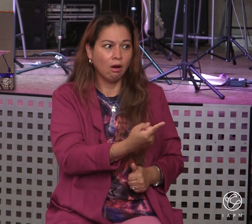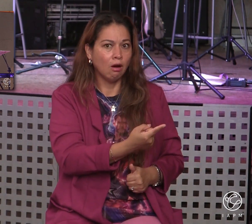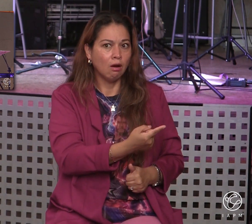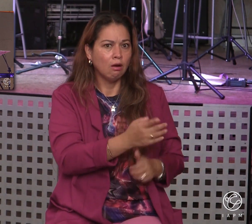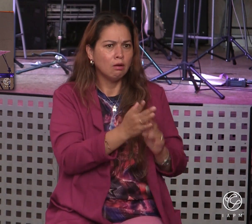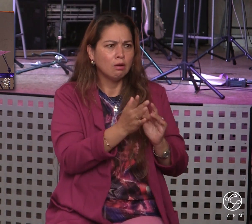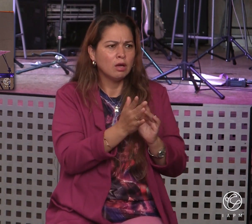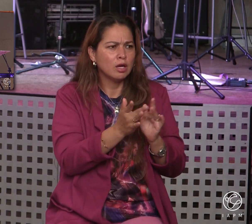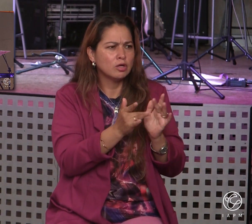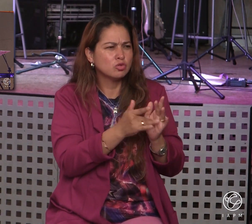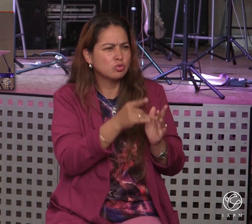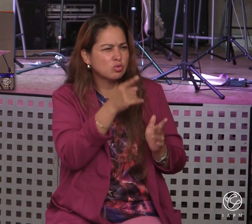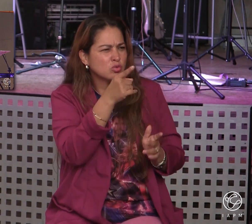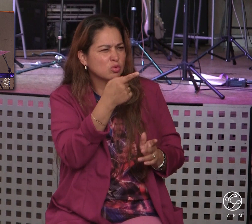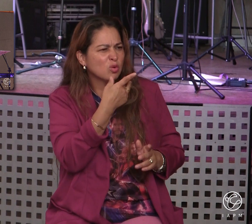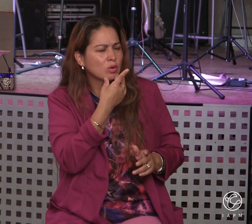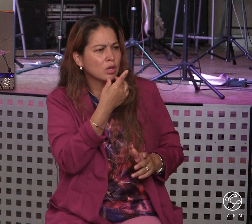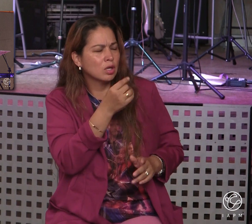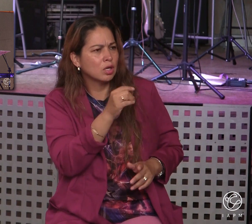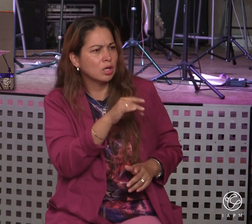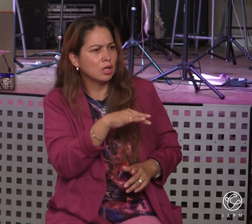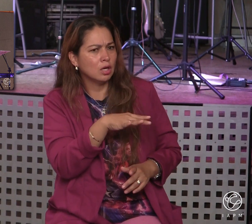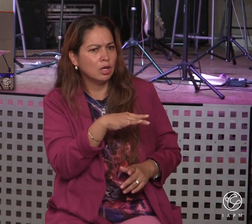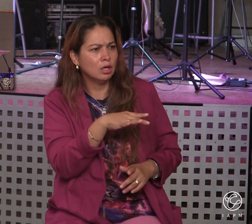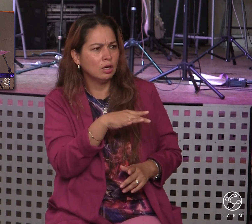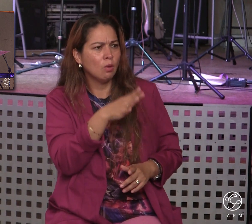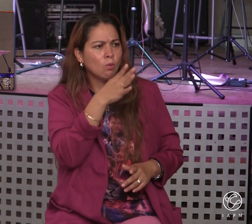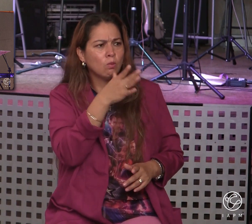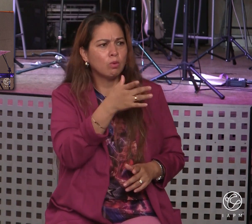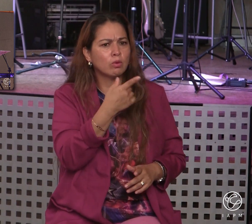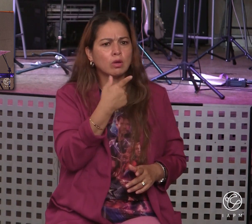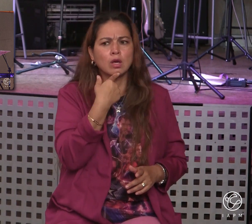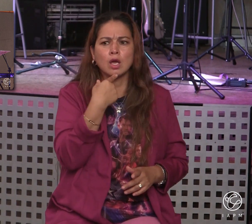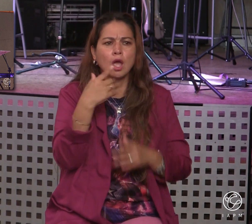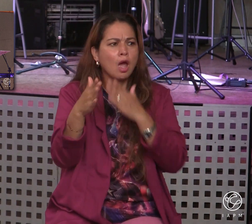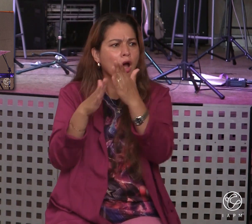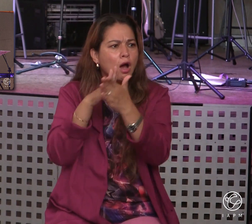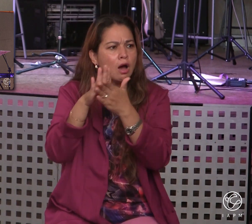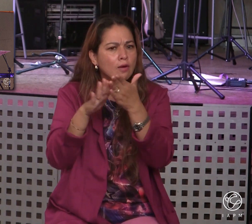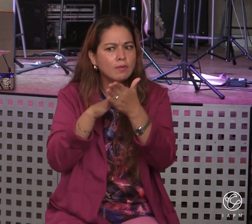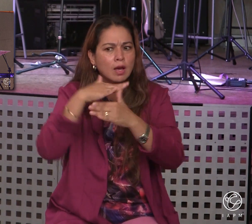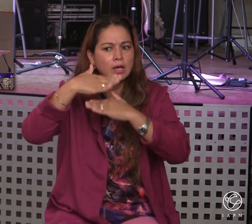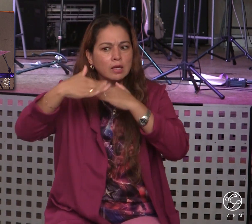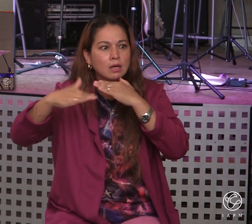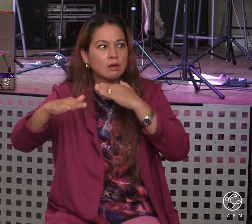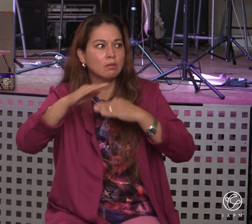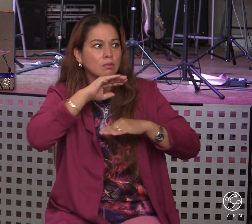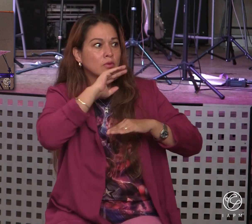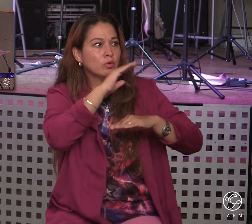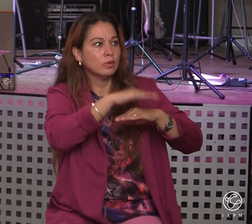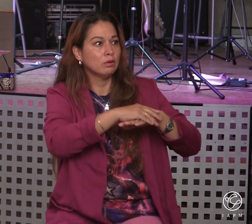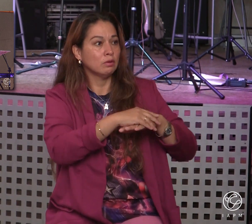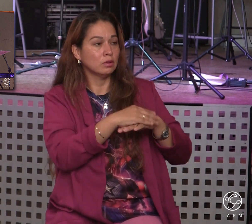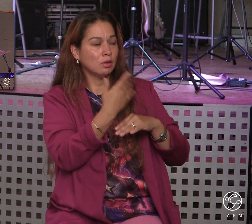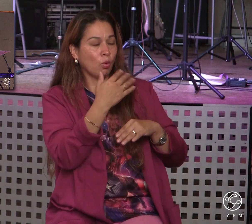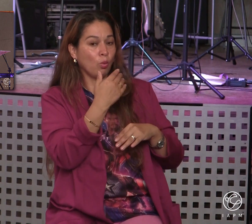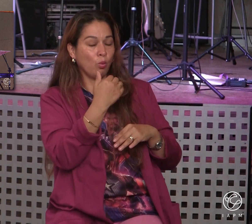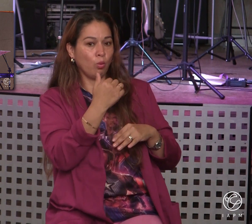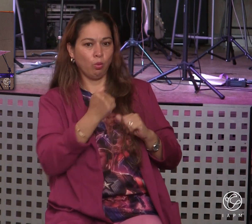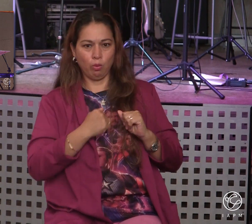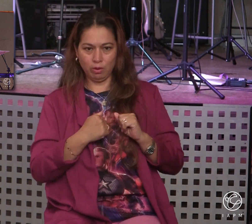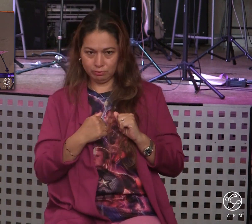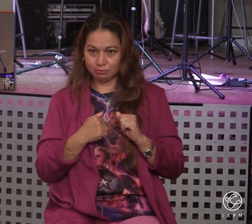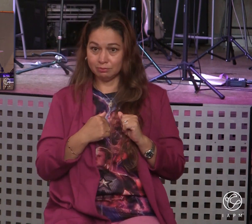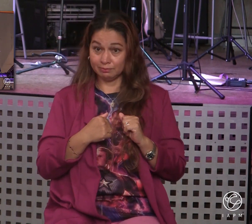No se la hacen a Jesucristo, pero ojo con las preguntas. Por eso he dicho, si entendemos ciertas